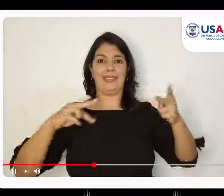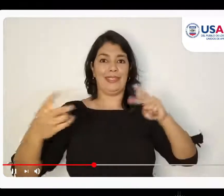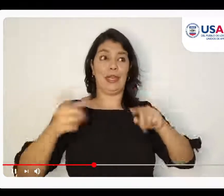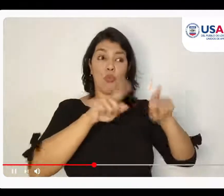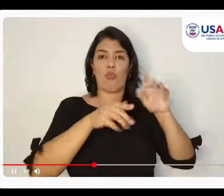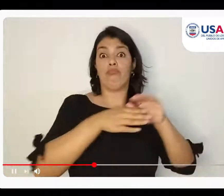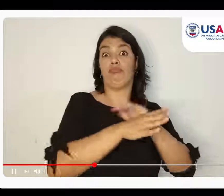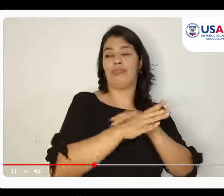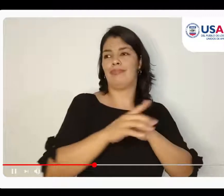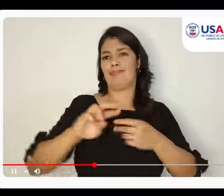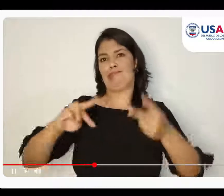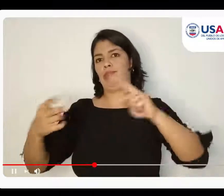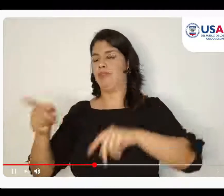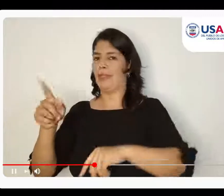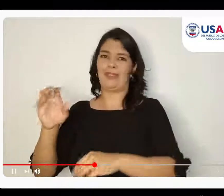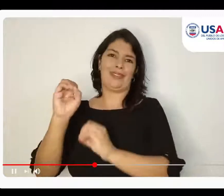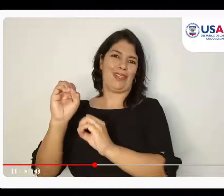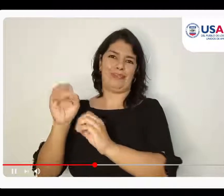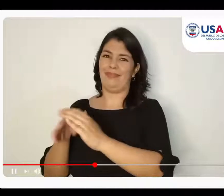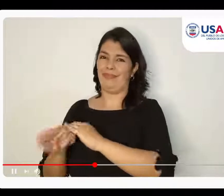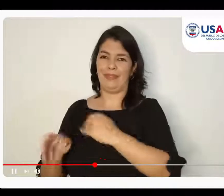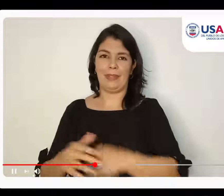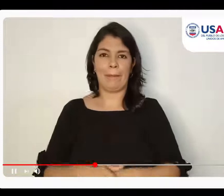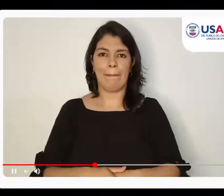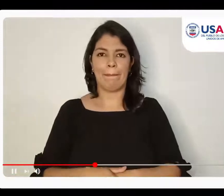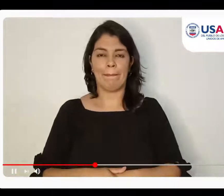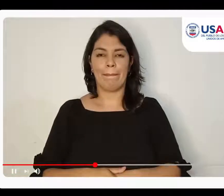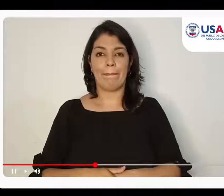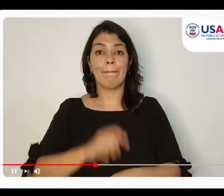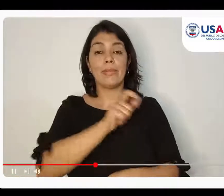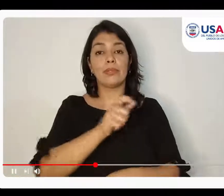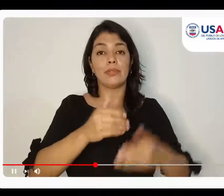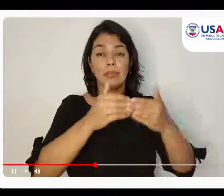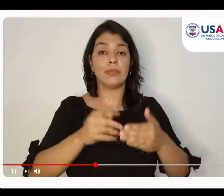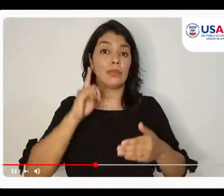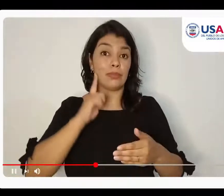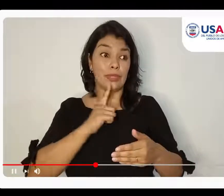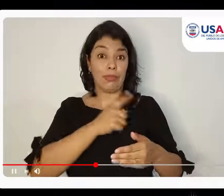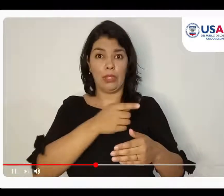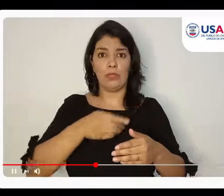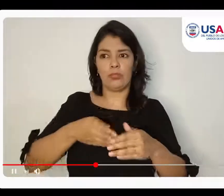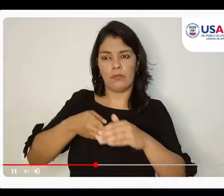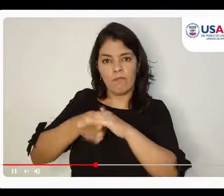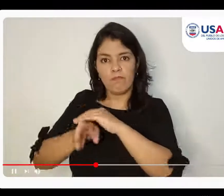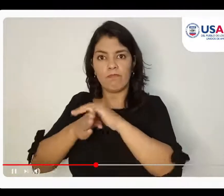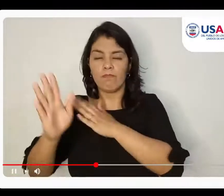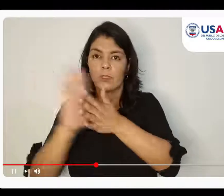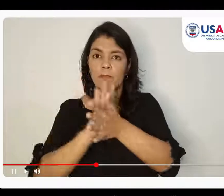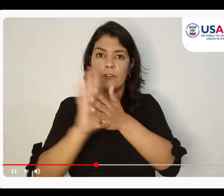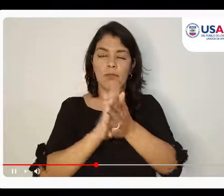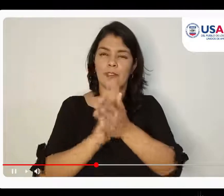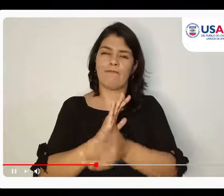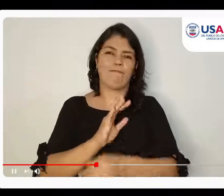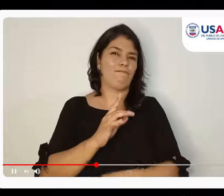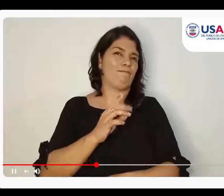pero muy poco en otras. La cobertura de atención a la población con discapacidad auditiva y el acceso a la información es